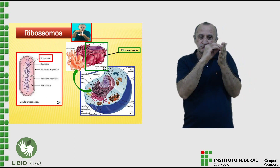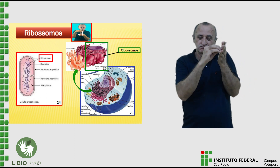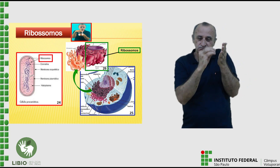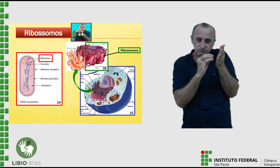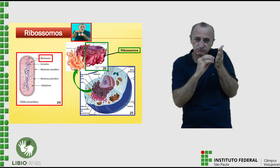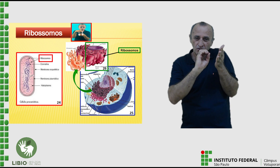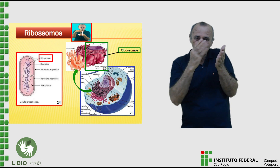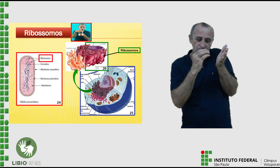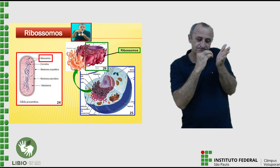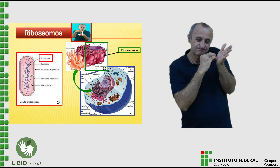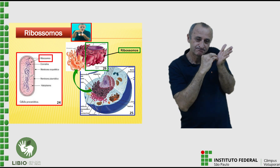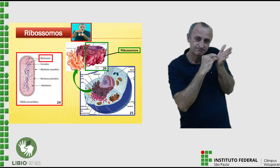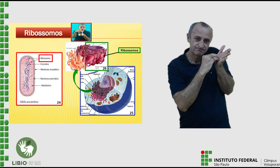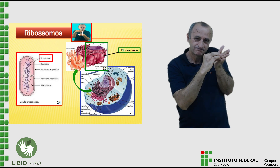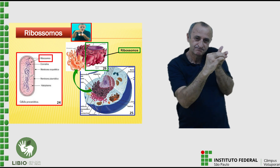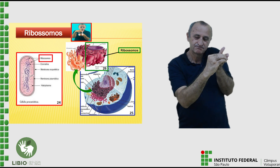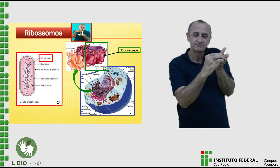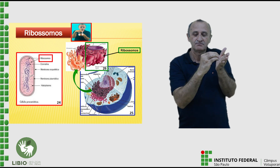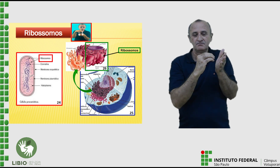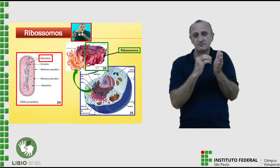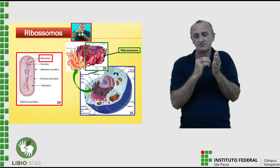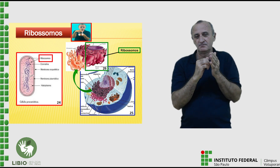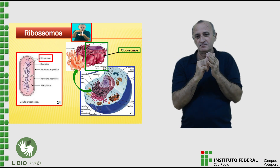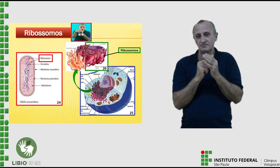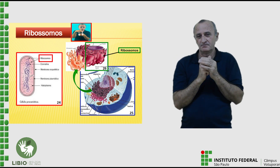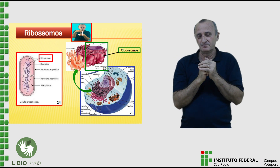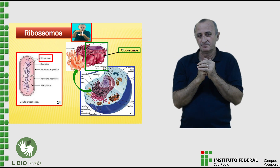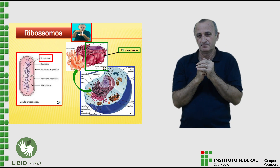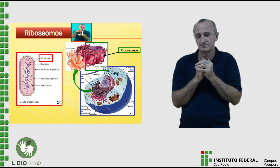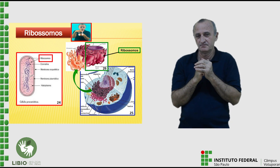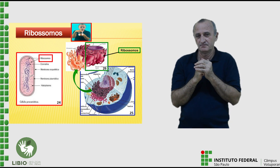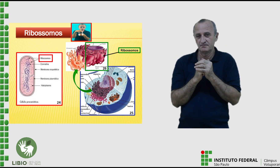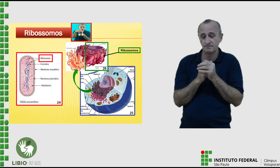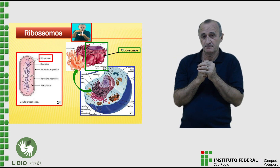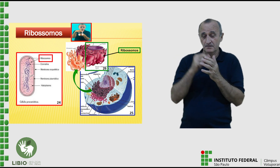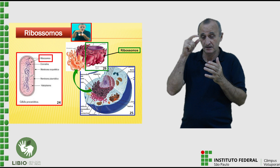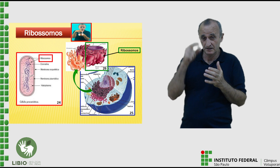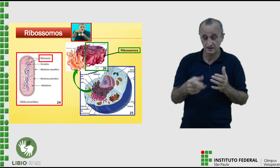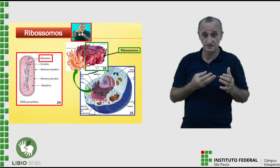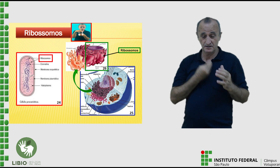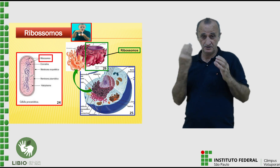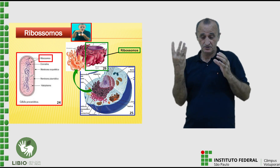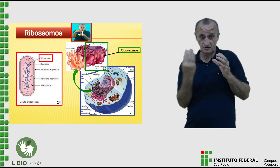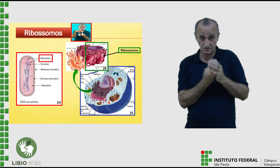uma organela chamada retículo endoplasmático.